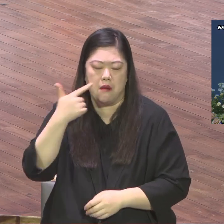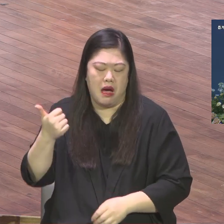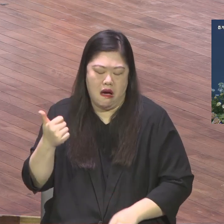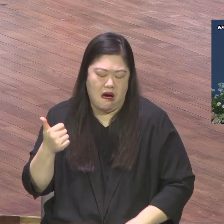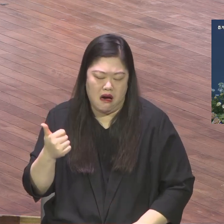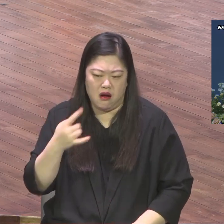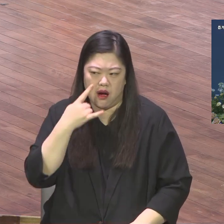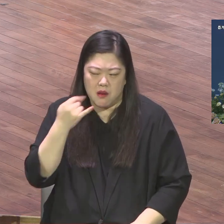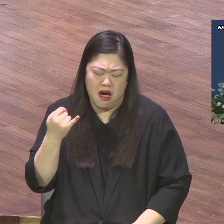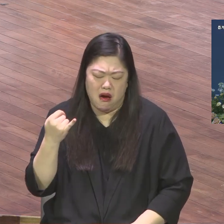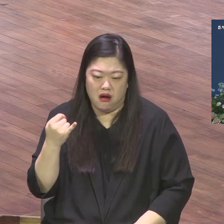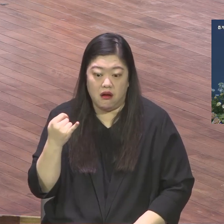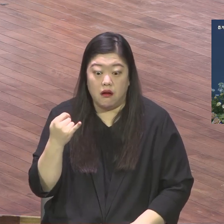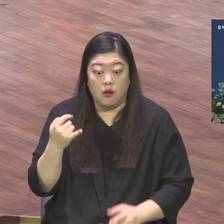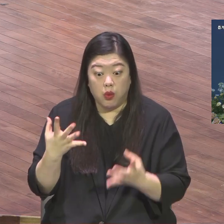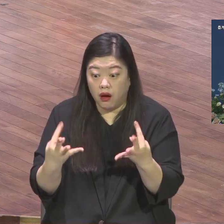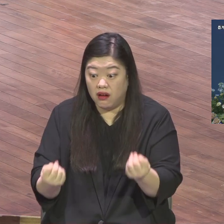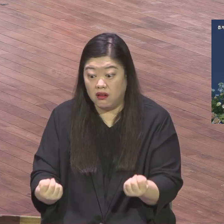대한 상처도 많아요.